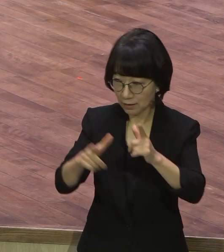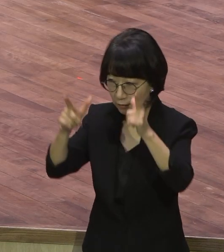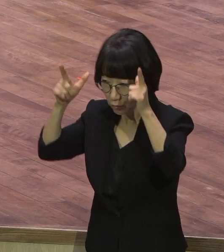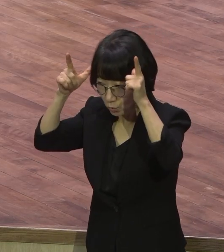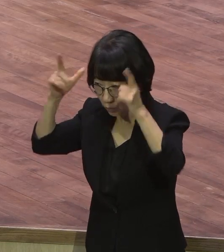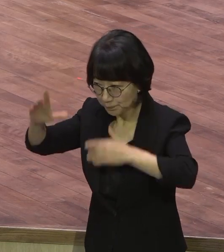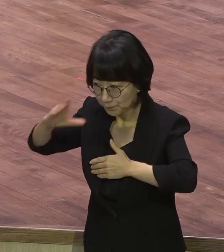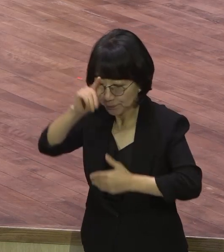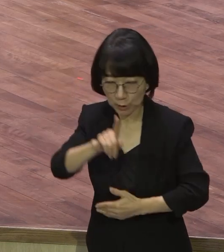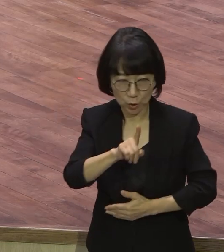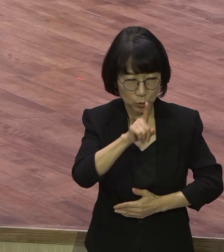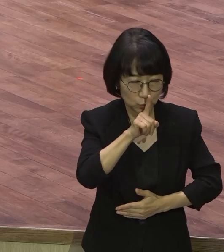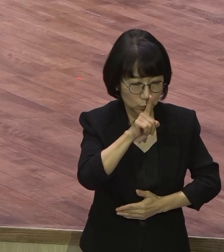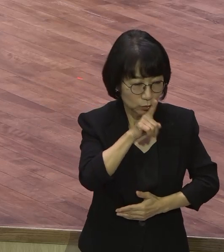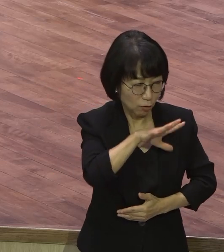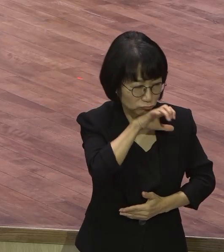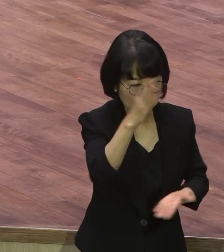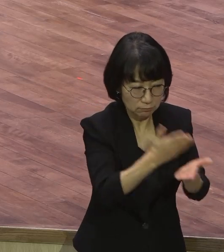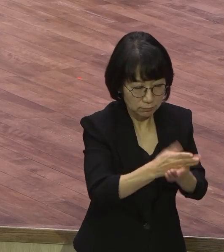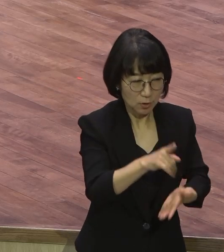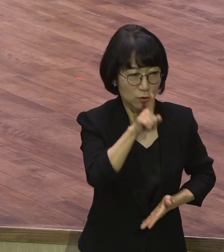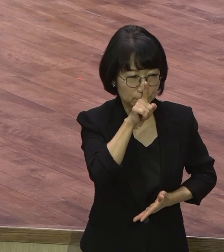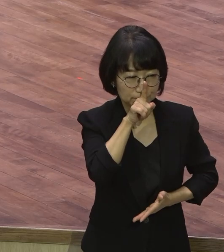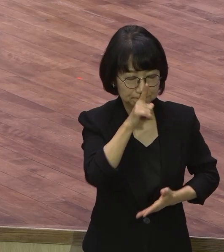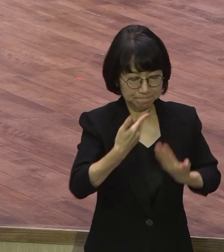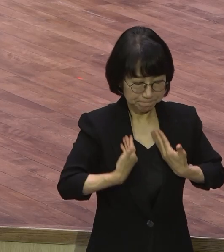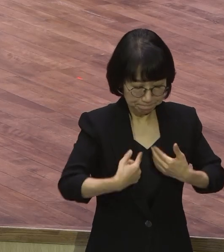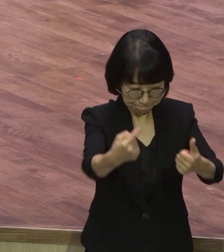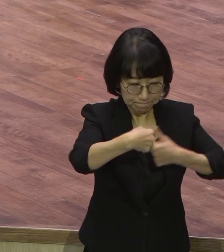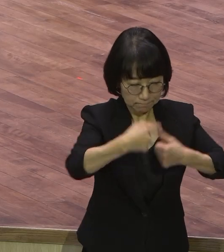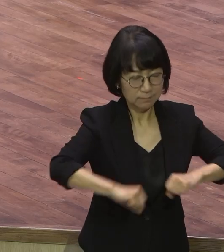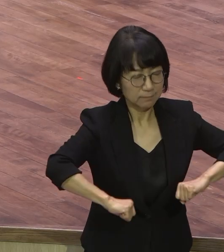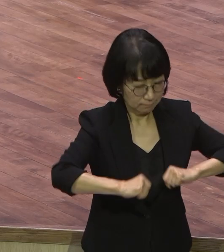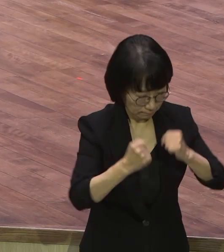반사 없어 불평 없어 그냥 식이들